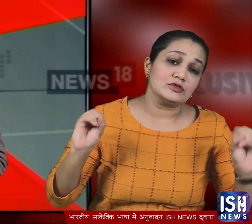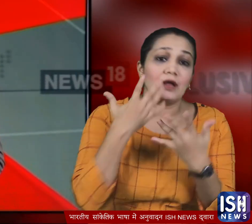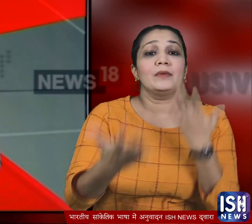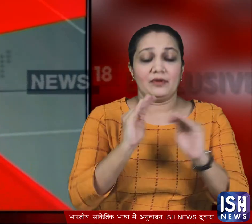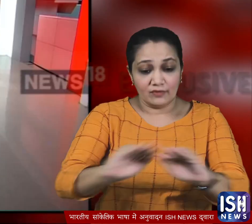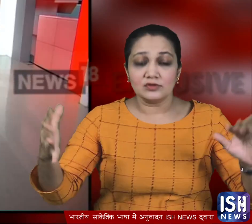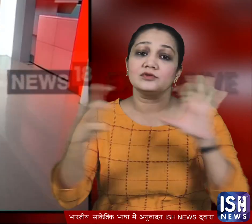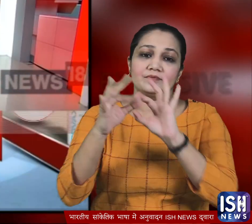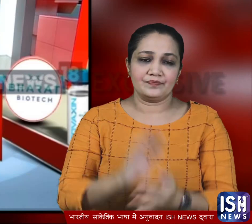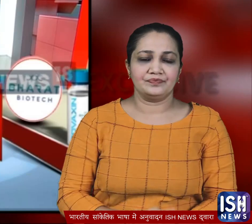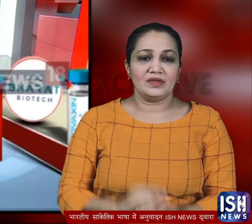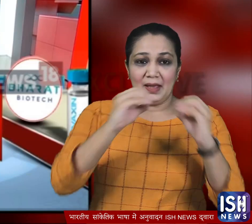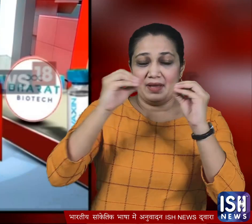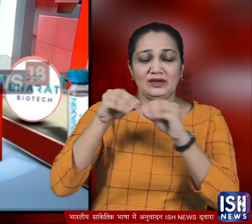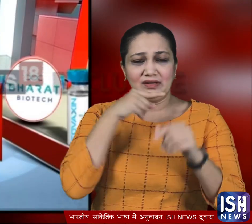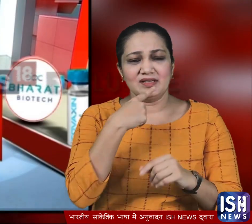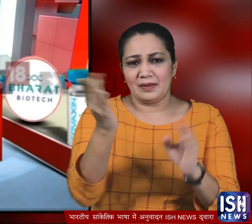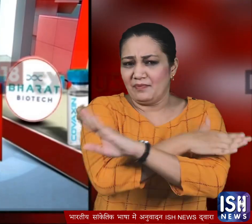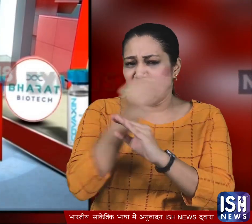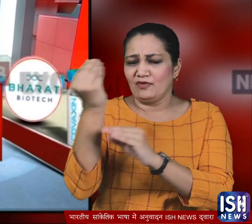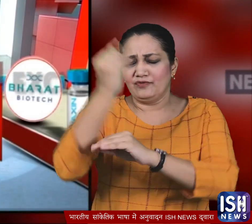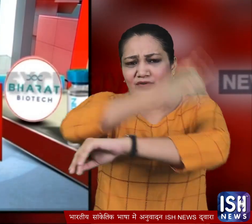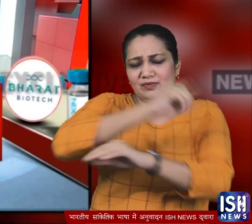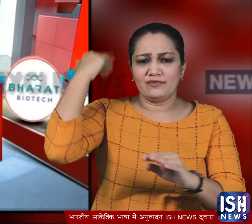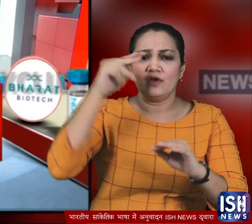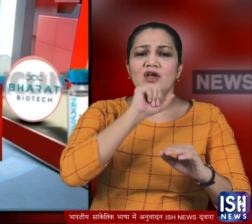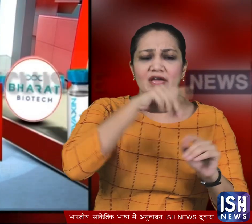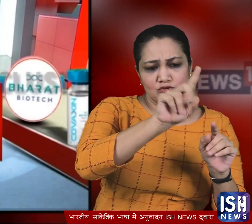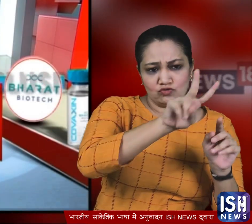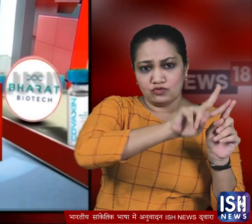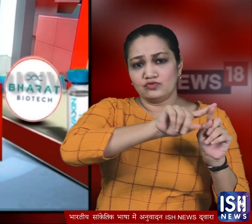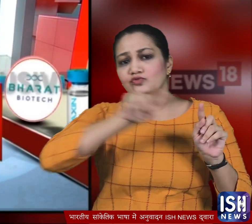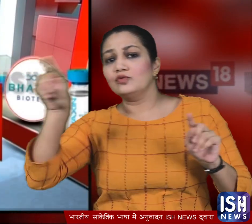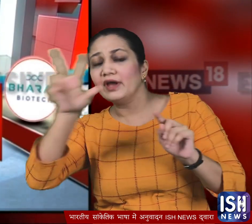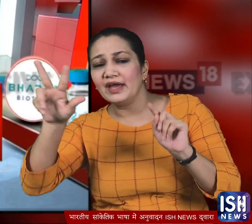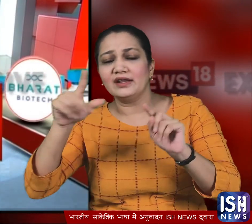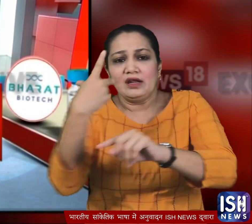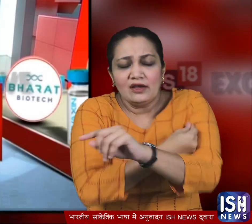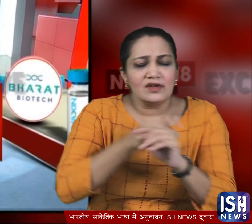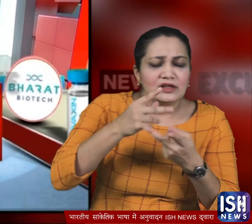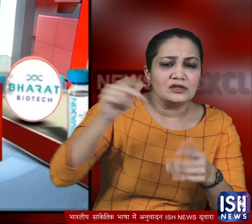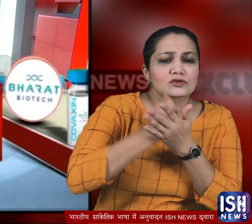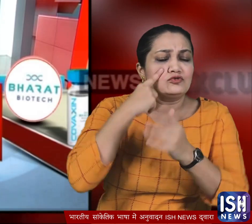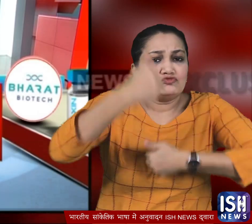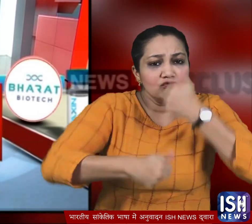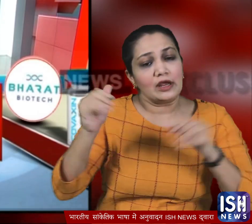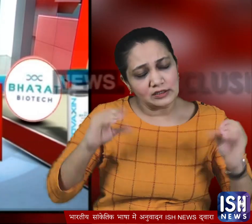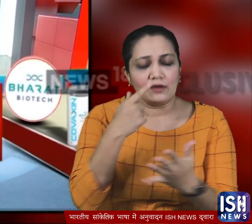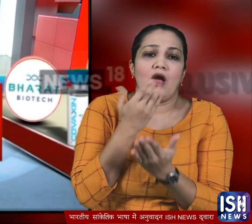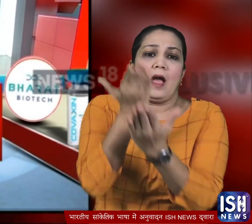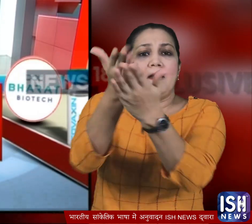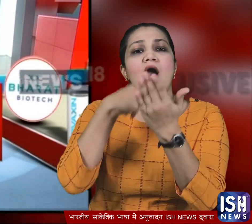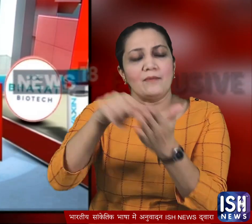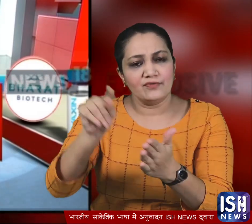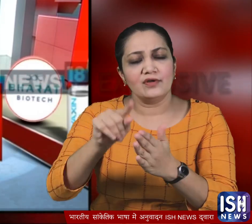रिपोर्ट है कि भारत बायोटेक ने कुछ दिन पहले 2 साल से 18 साल की उम्र वालों के लिए टीके का ट्रायल करने की मंजूरी मांगी